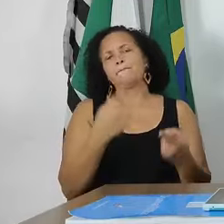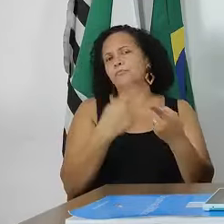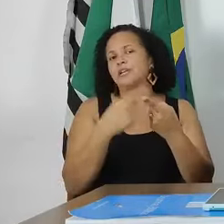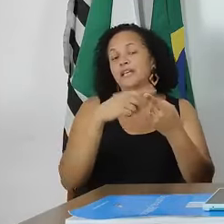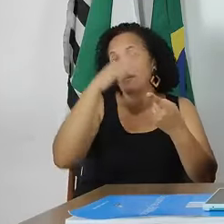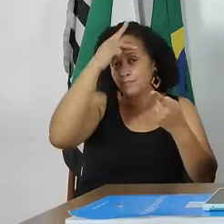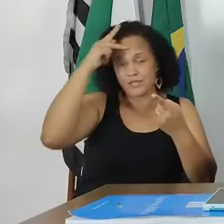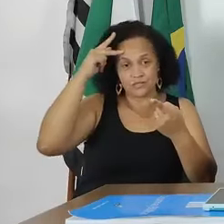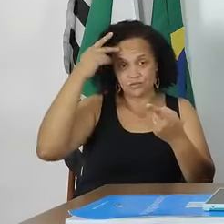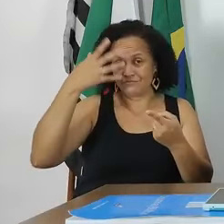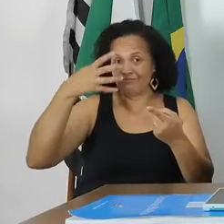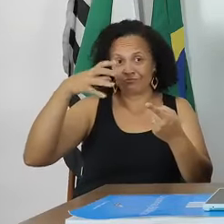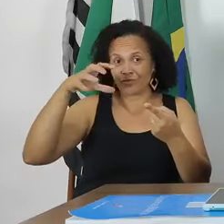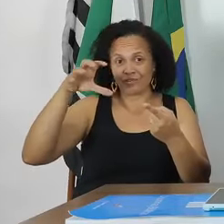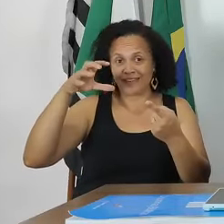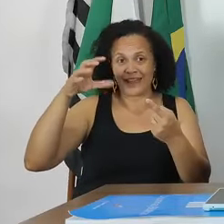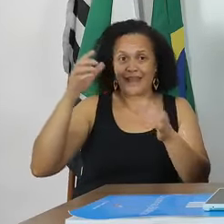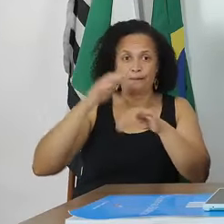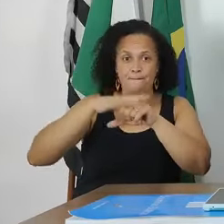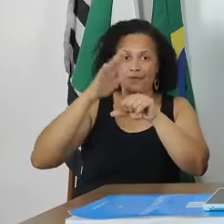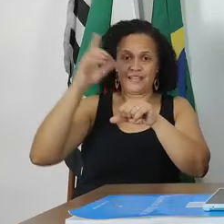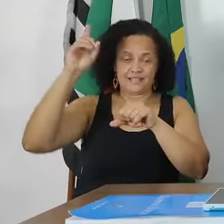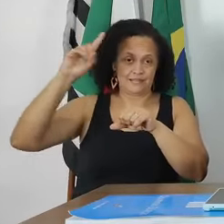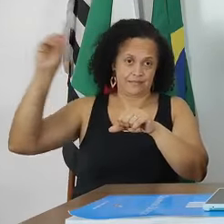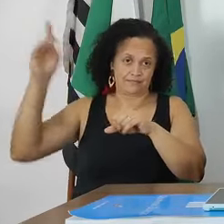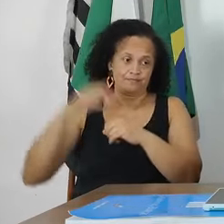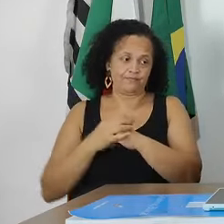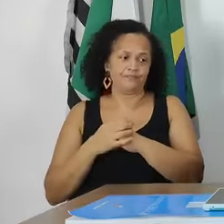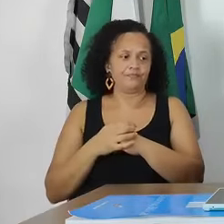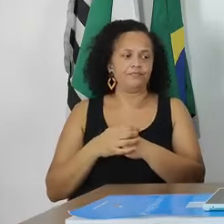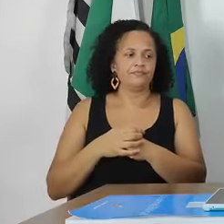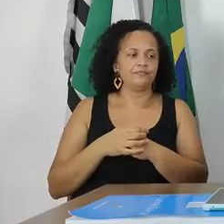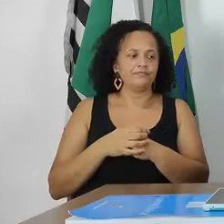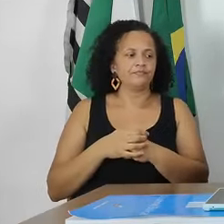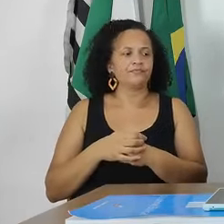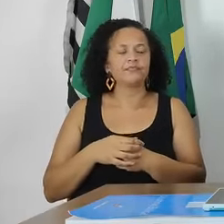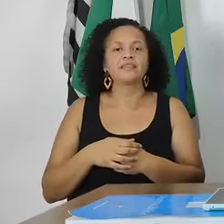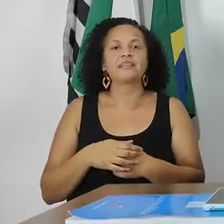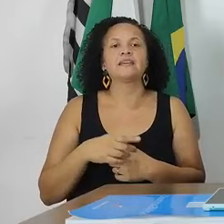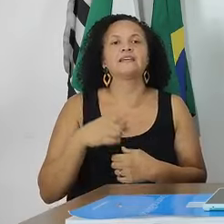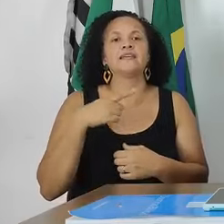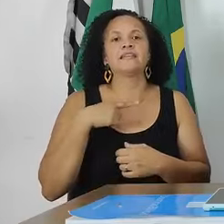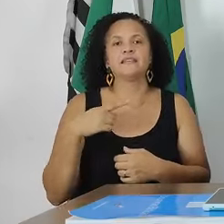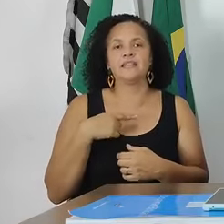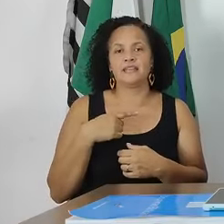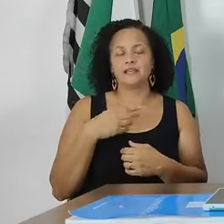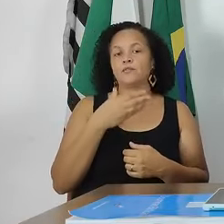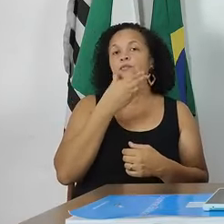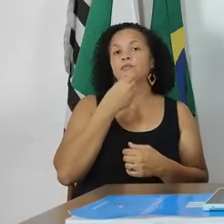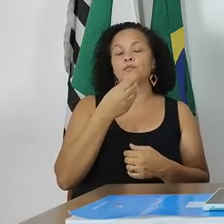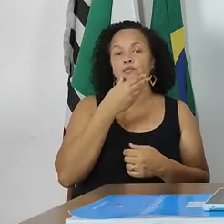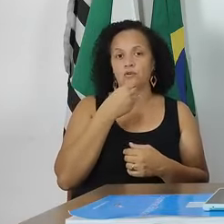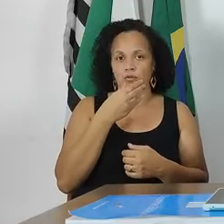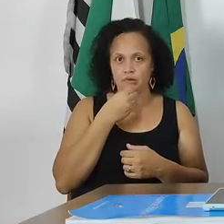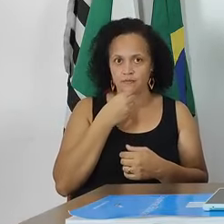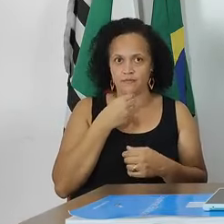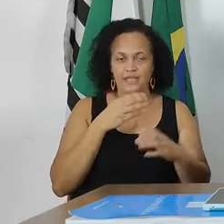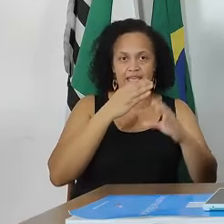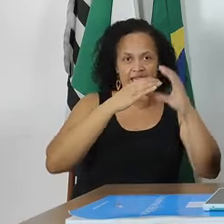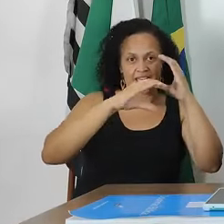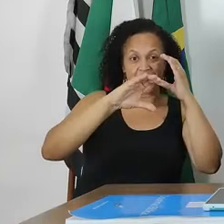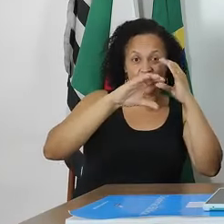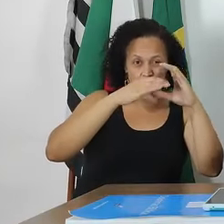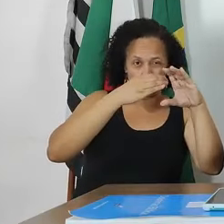nas internets, que um cantor gospel falando que o hino da harpa é um hino